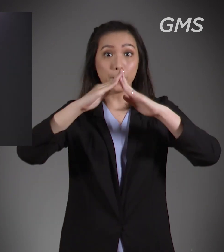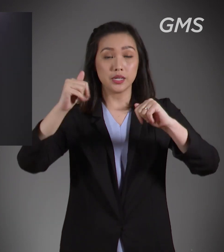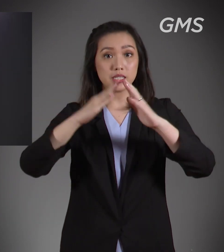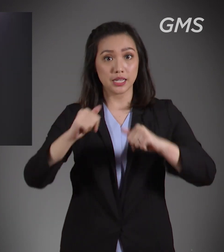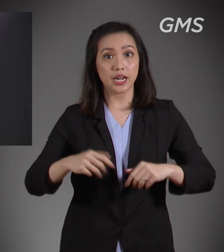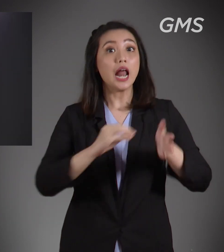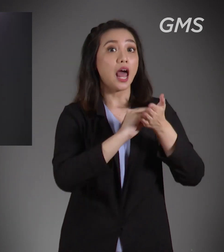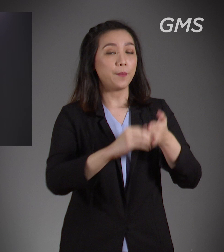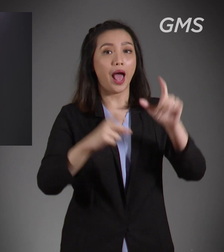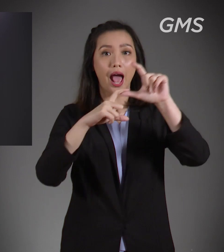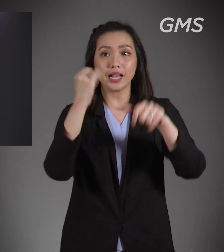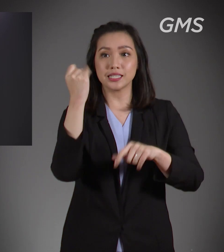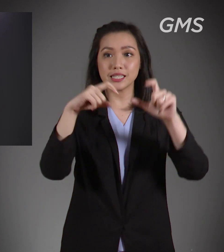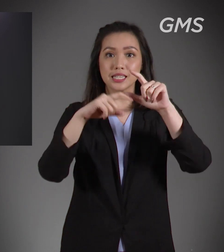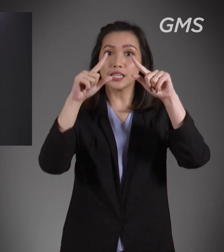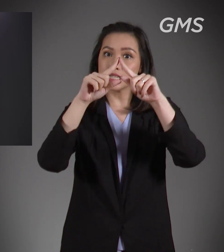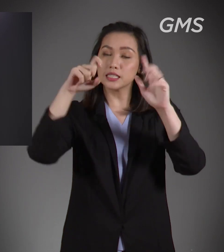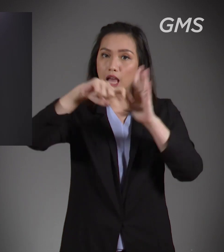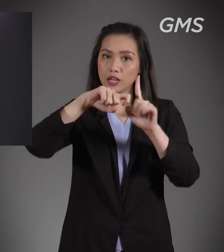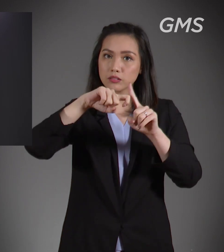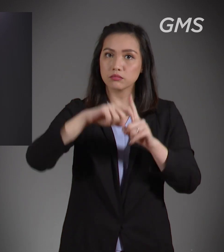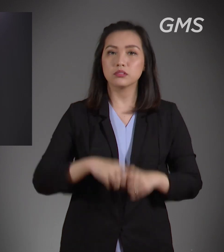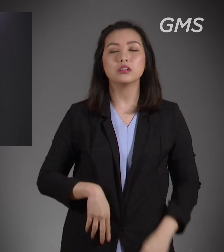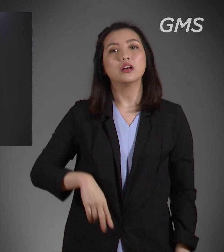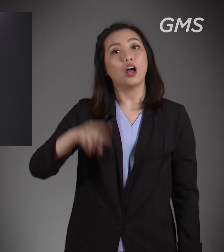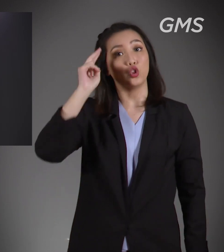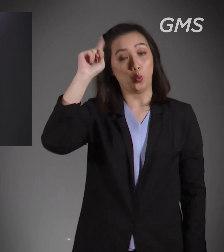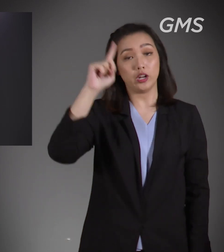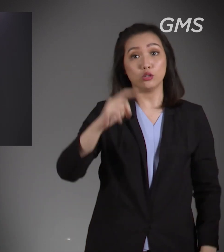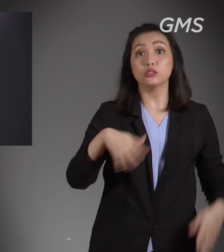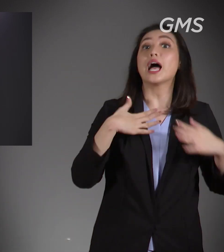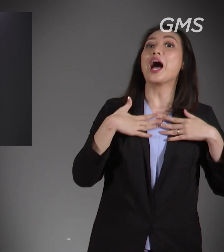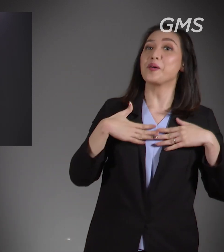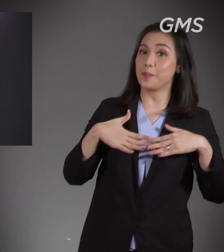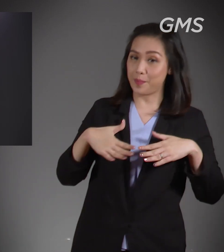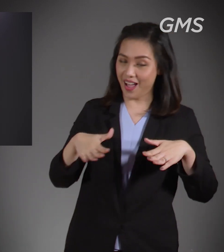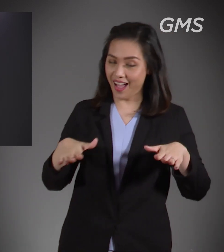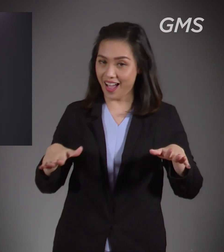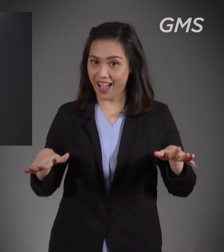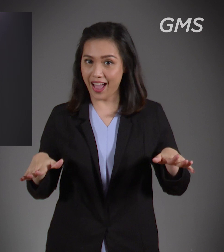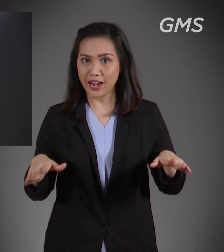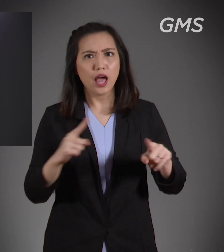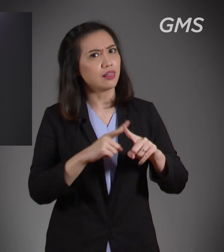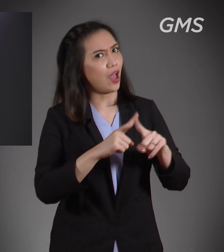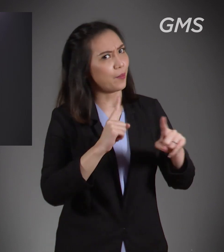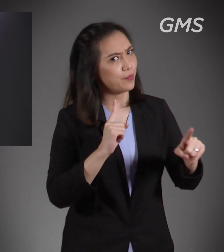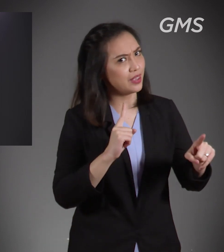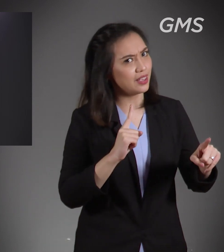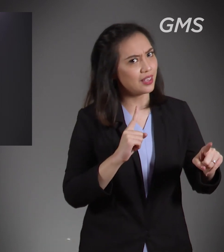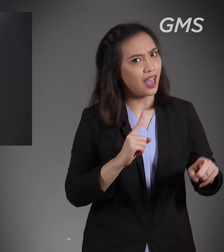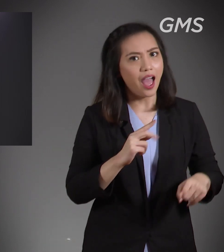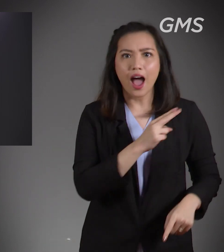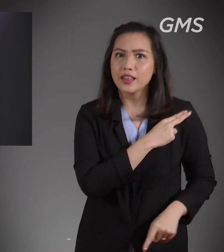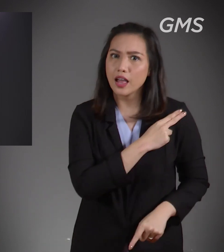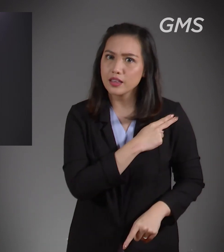Masalahnya gini, Tuhan kita tuh panjang sabar, itu bukan masalah, itu berkat. Itu anugerah, tetapi juga bisa jadi masalah buat orang